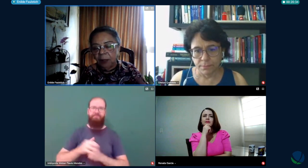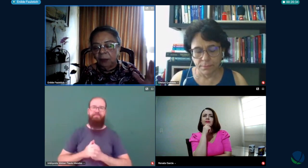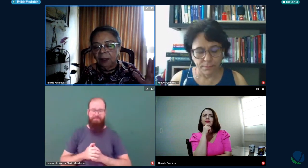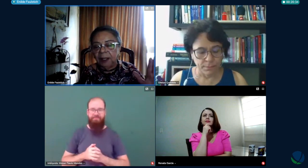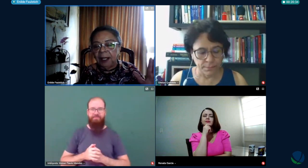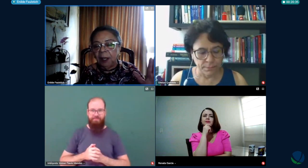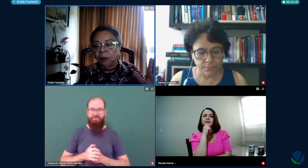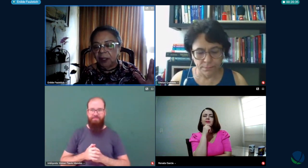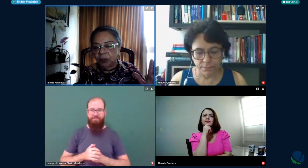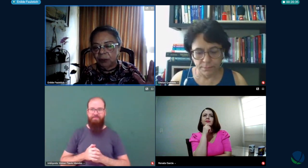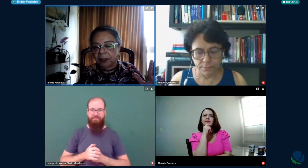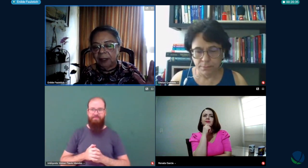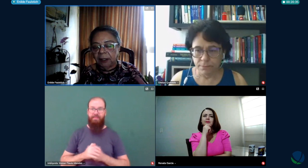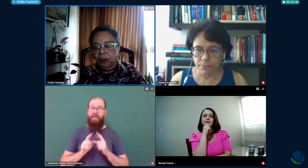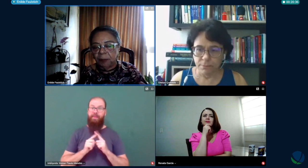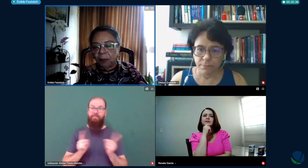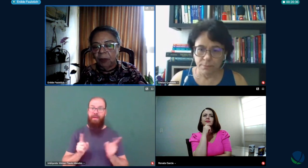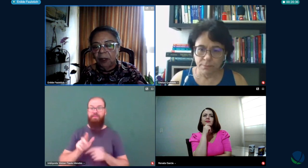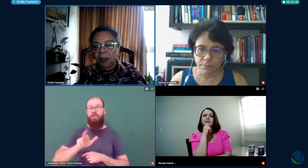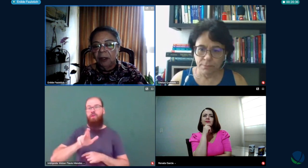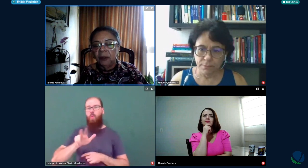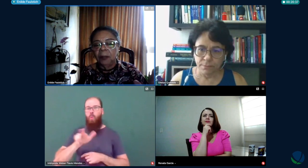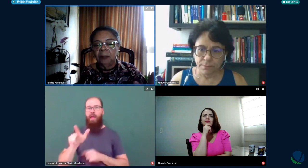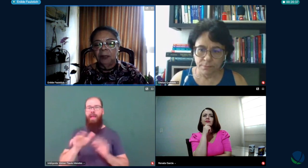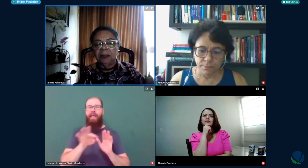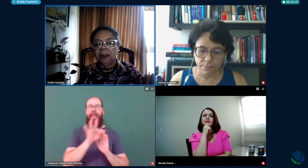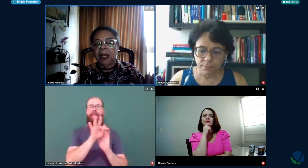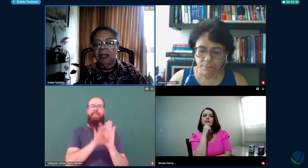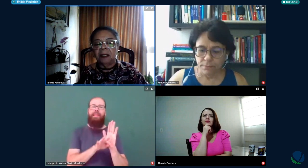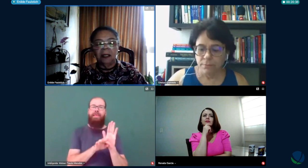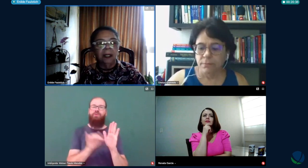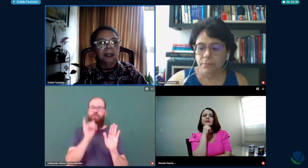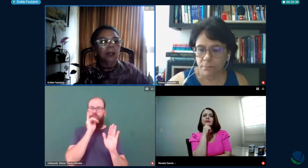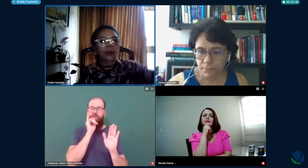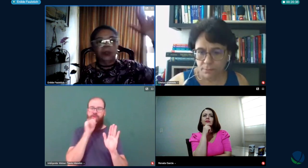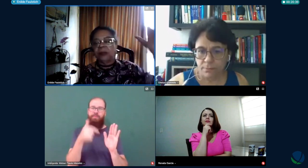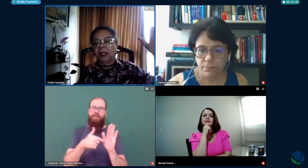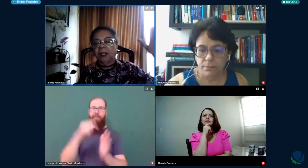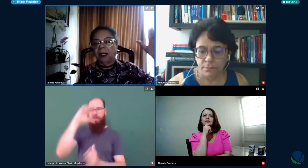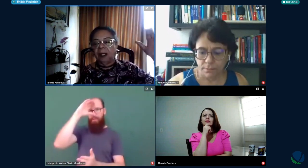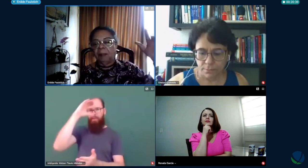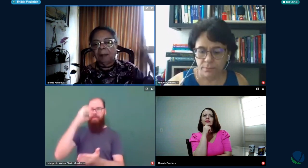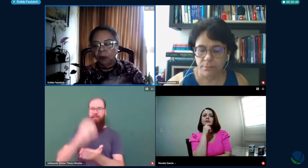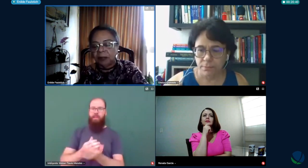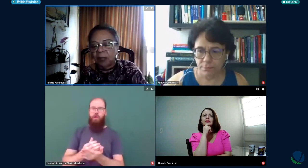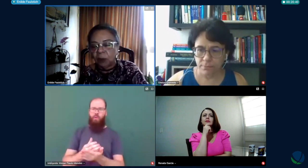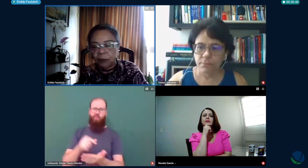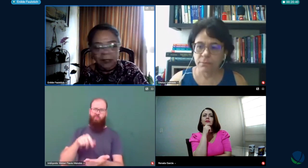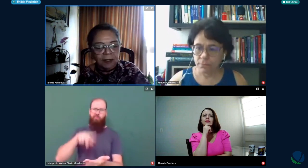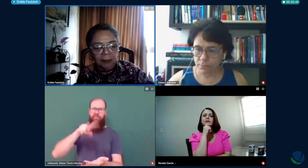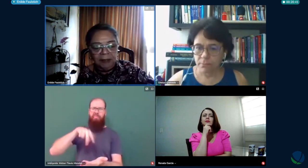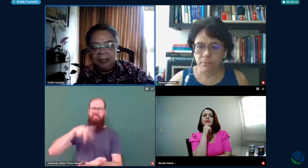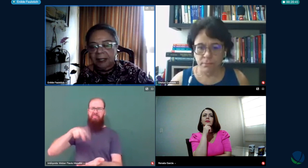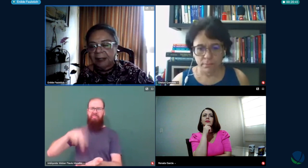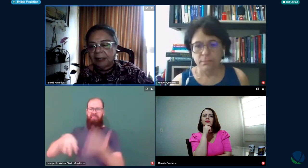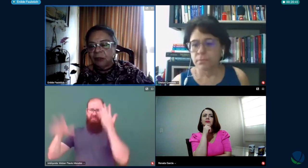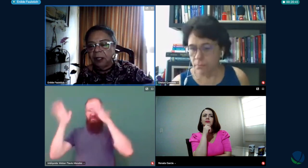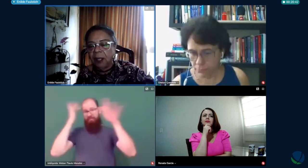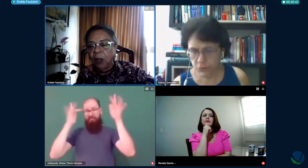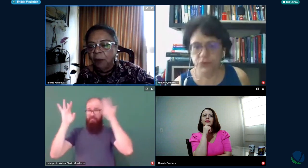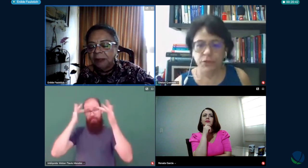mas não é nem é um texto daquele tipo, de uma tese que não se consegue ler, pelo contrário, todos vocês disseram,